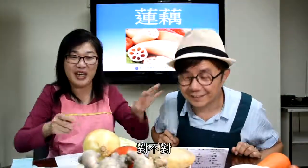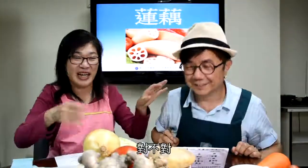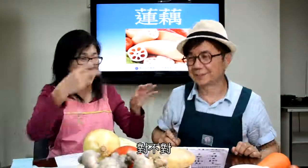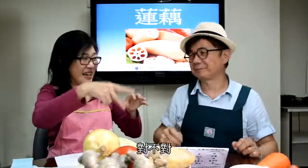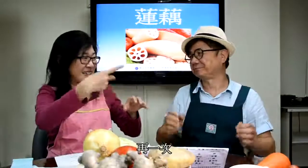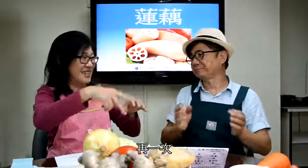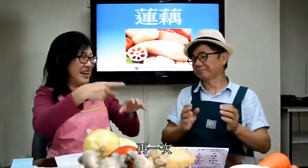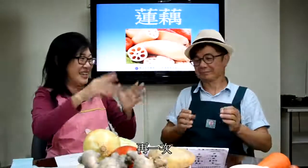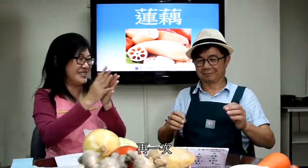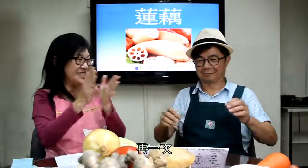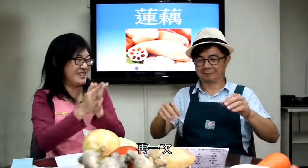好，再一次，